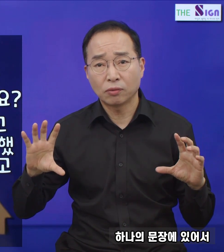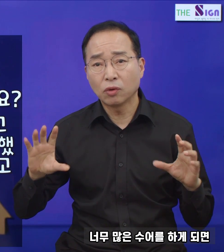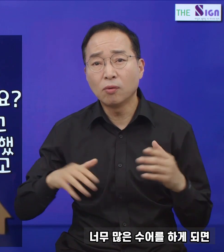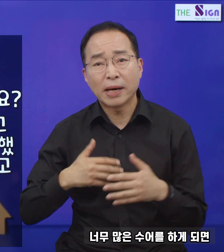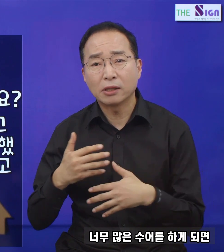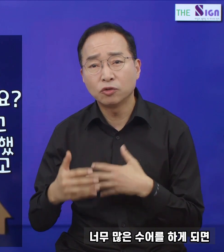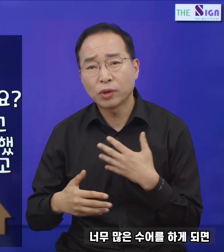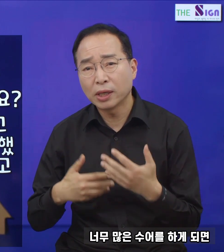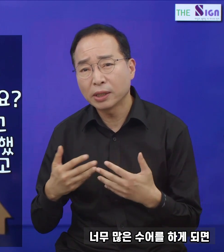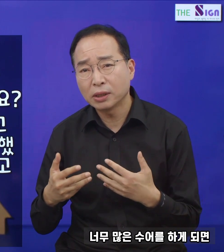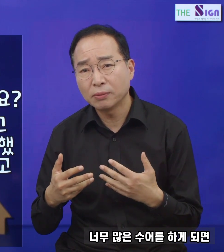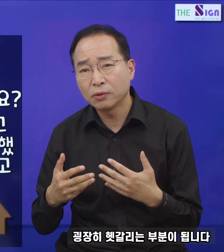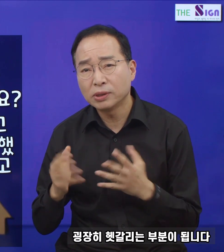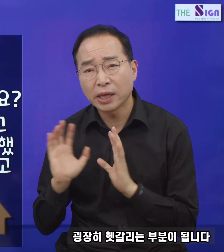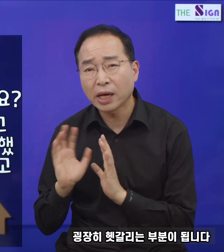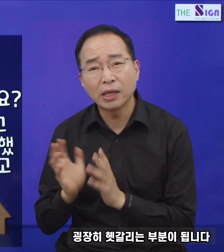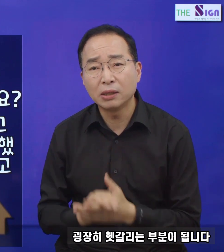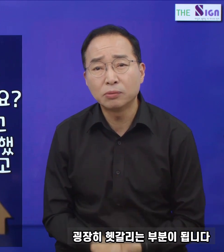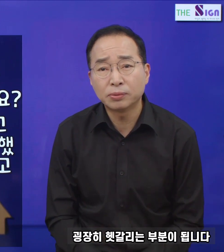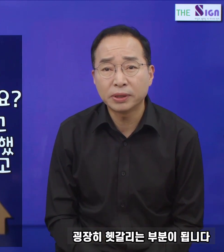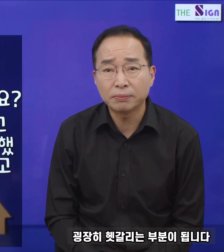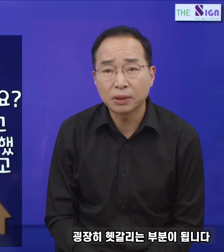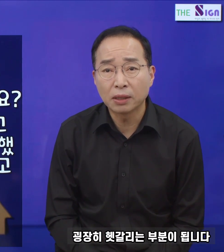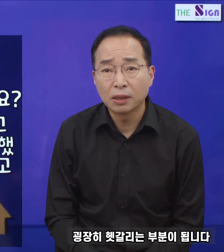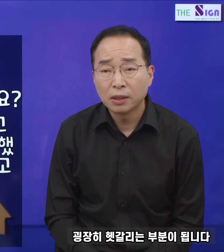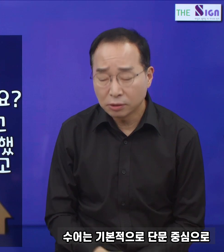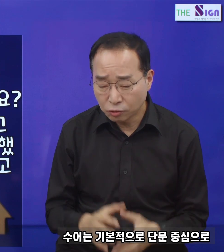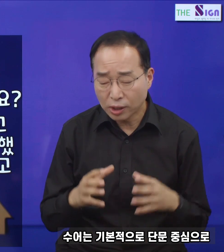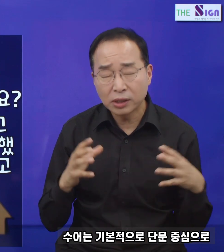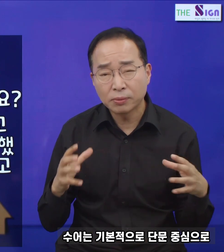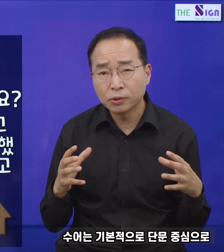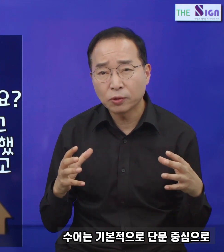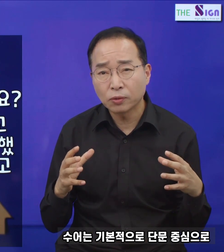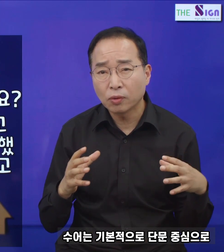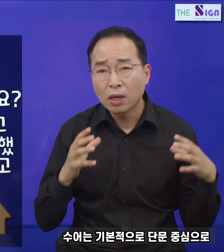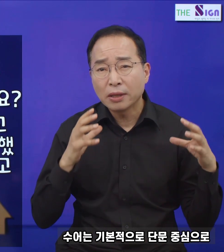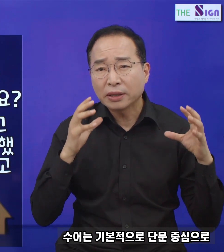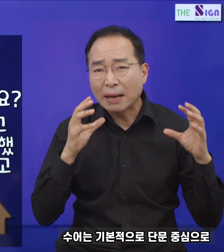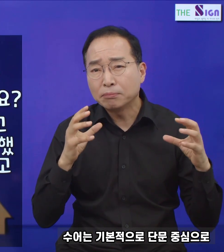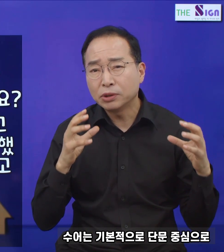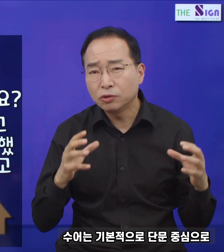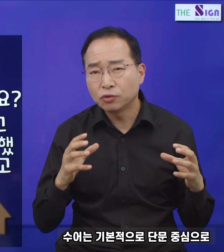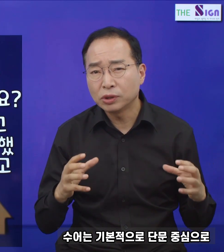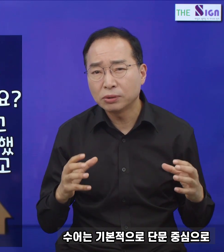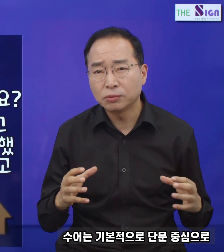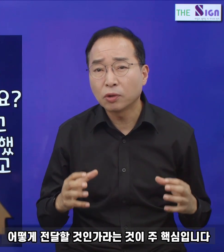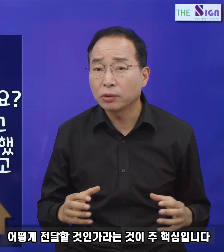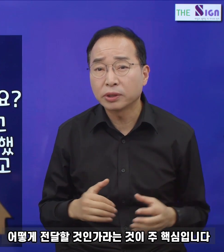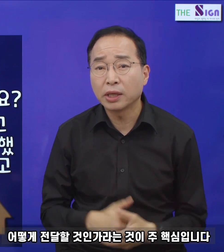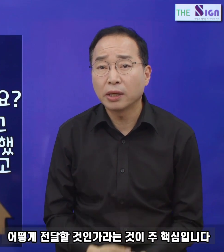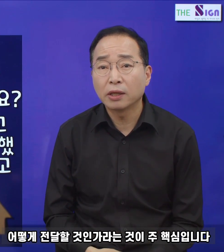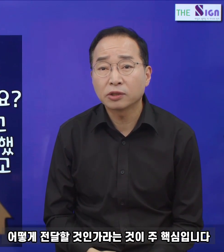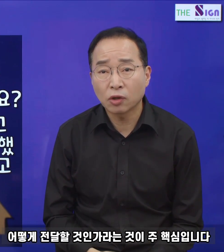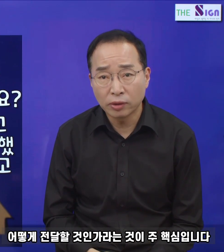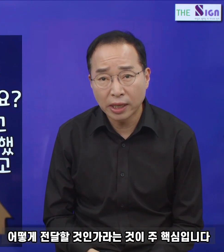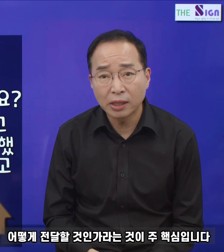너무 많은 수화를 하게 되면 굉장히 헷갈리는 부분이 됩니다. 그래서 수화는 기본적으로 단문 중심으로 어떻게